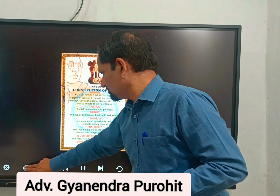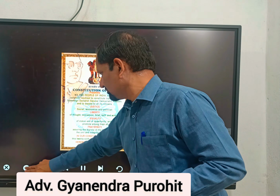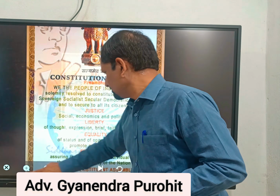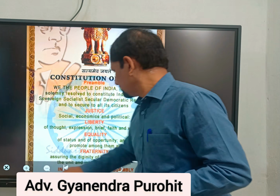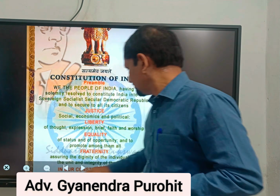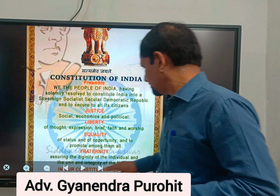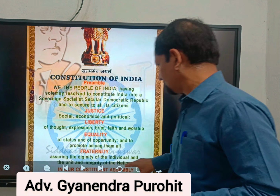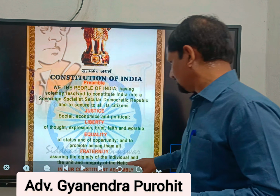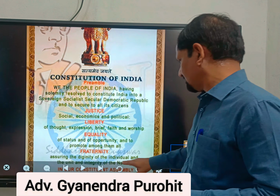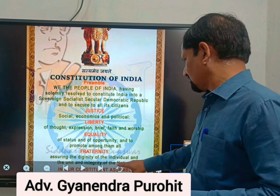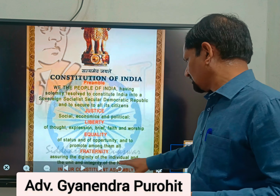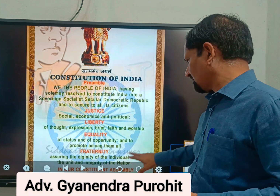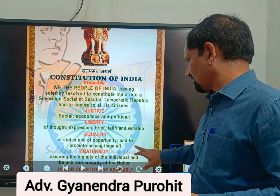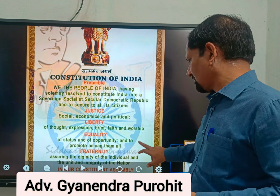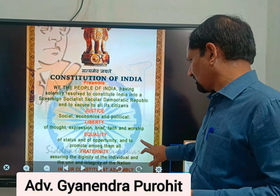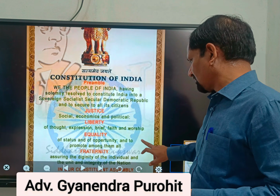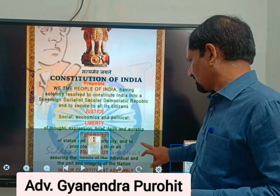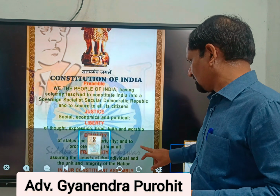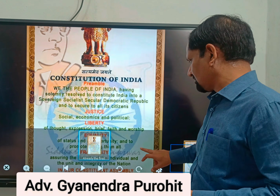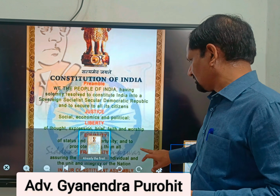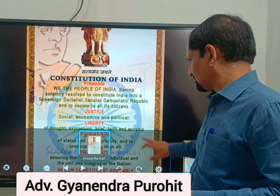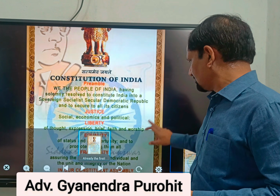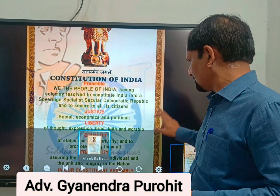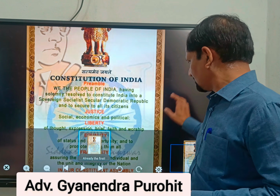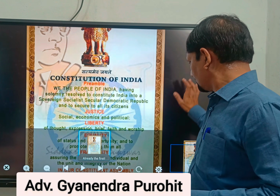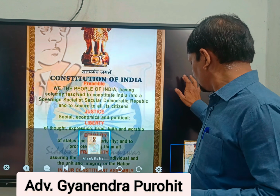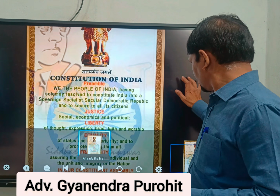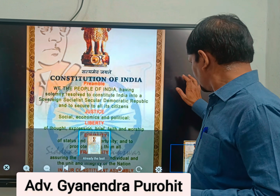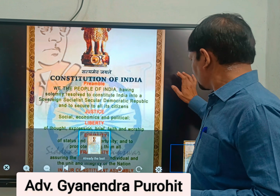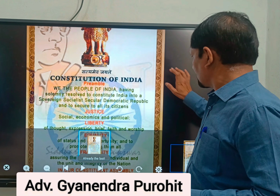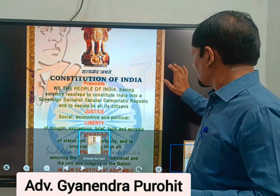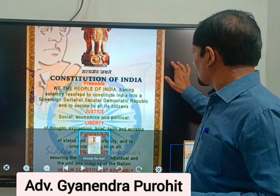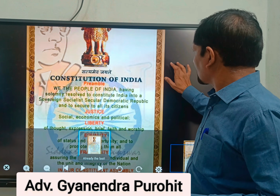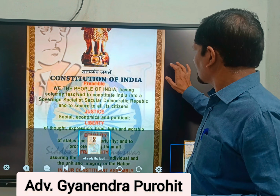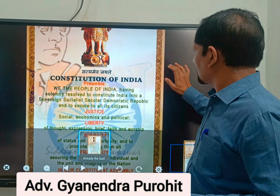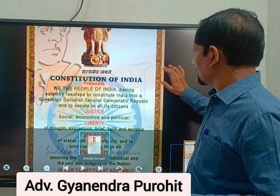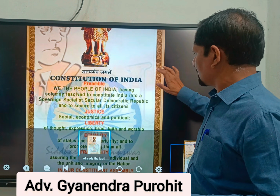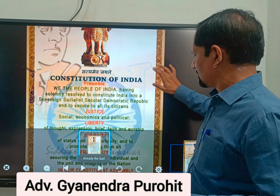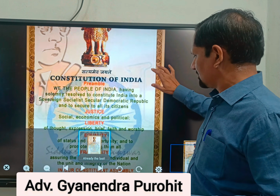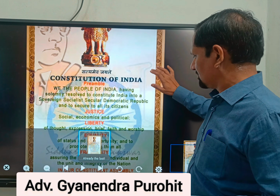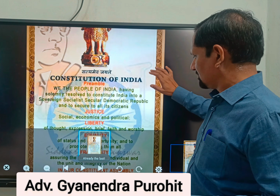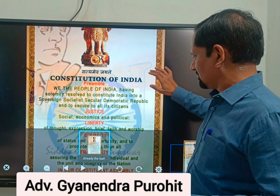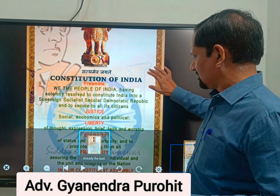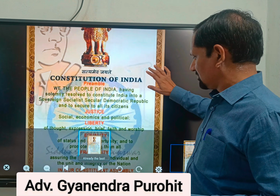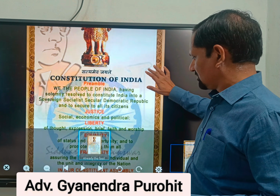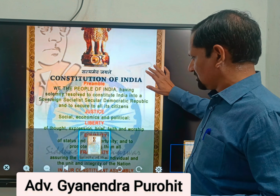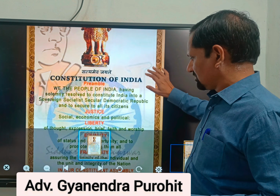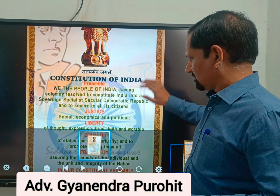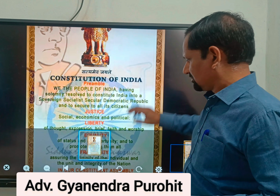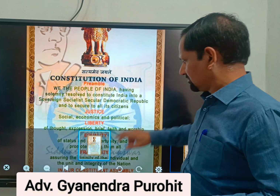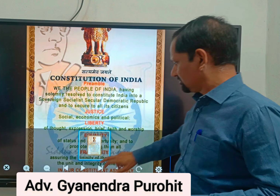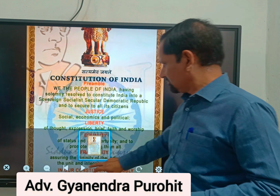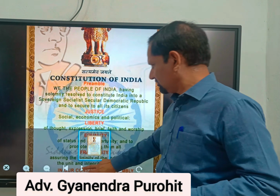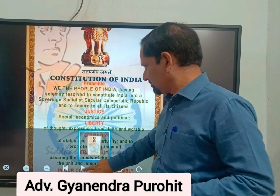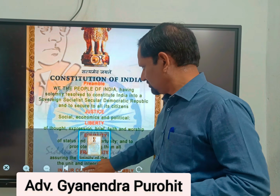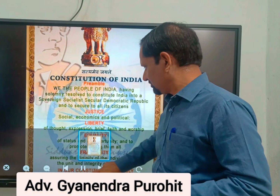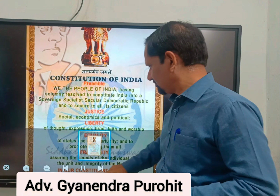उसमें इसको एज इट इज़ एडॉप्ट करना, इनेक्टमेंट करने की बात कही गई है। हमारा जो संविधान